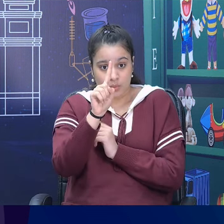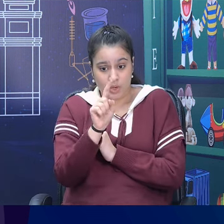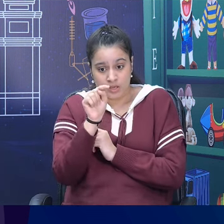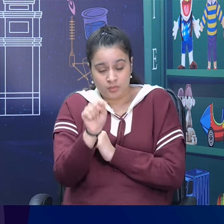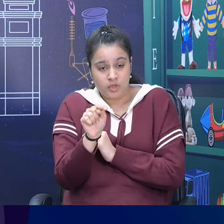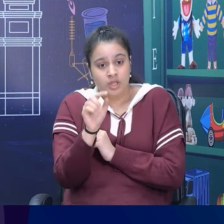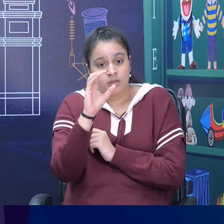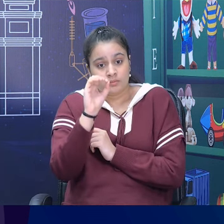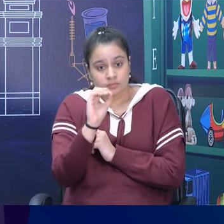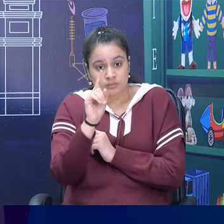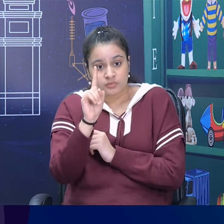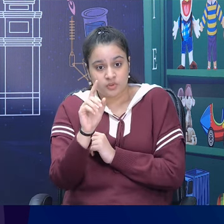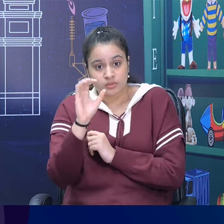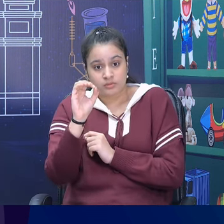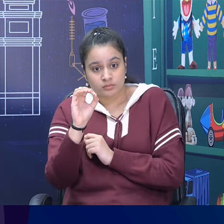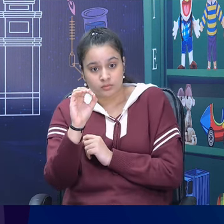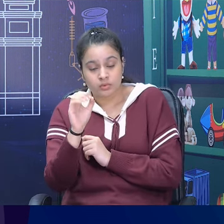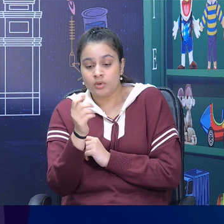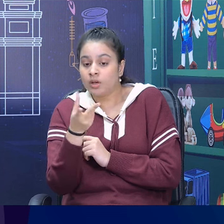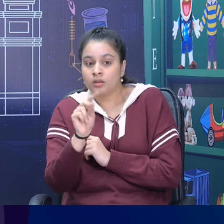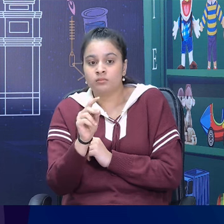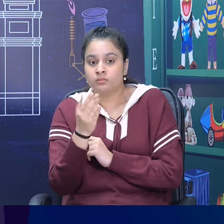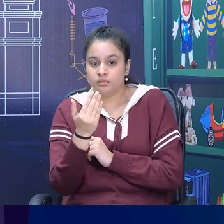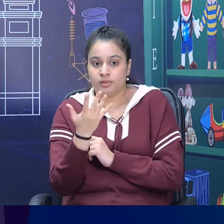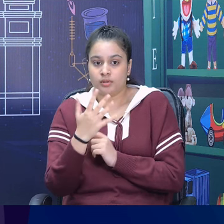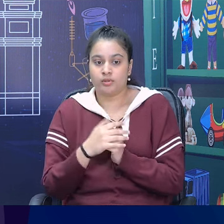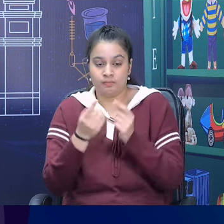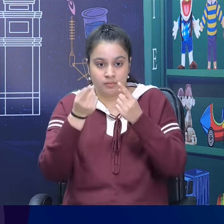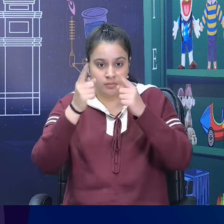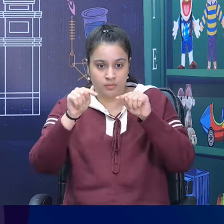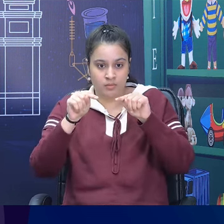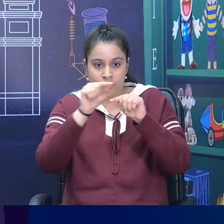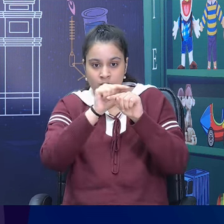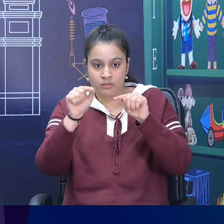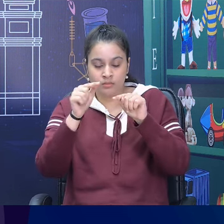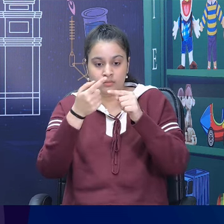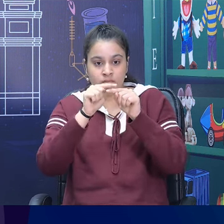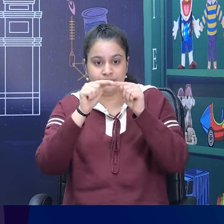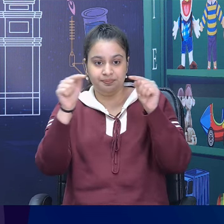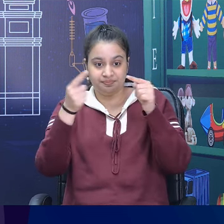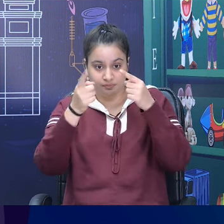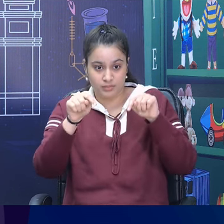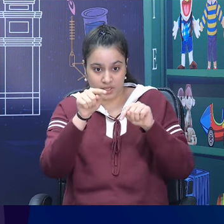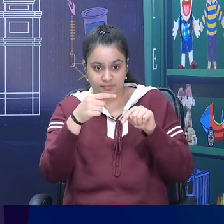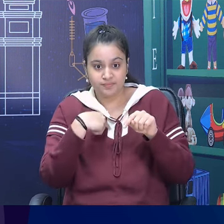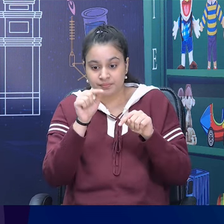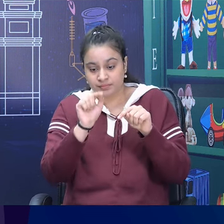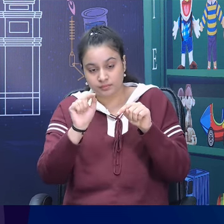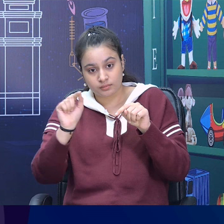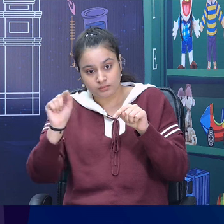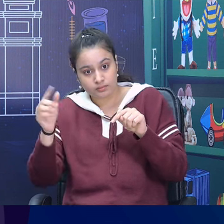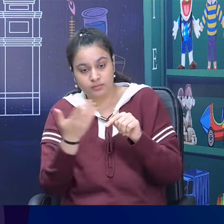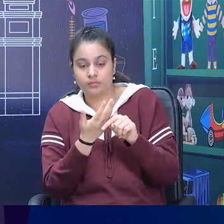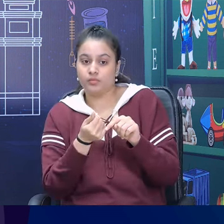वन है कोई भी नंबर आपका रिपीट नहीं हो रहा है ऐसे ही पा है पाई का एक्सपेंशन भी आप देखें 3.14 डॉट डॉट सो ऑन जो आगे मूव करता